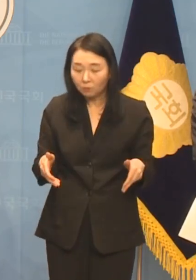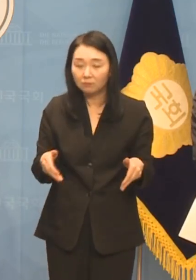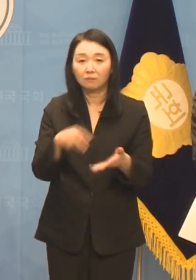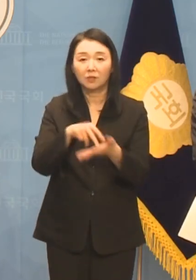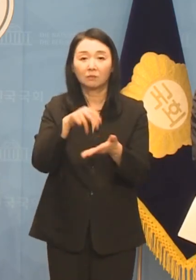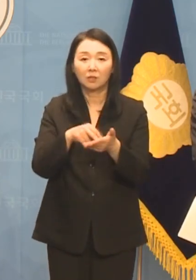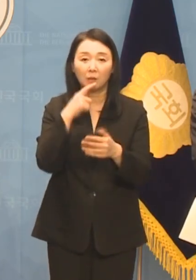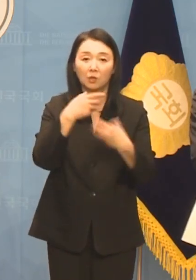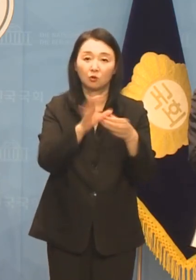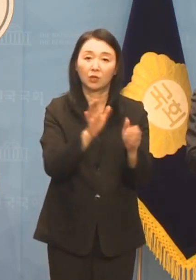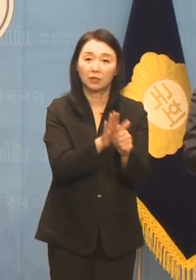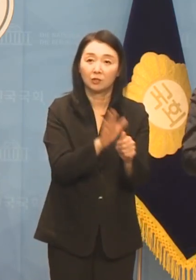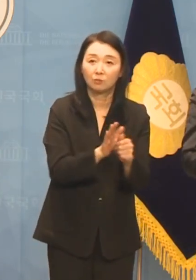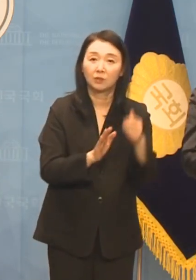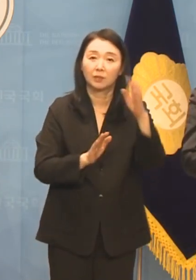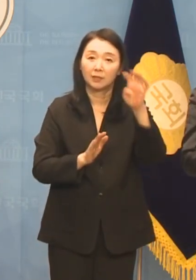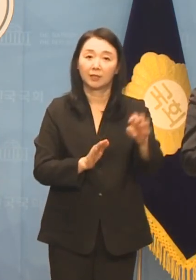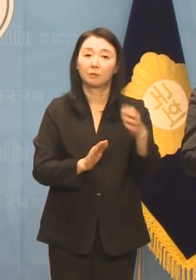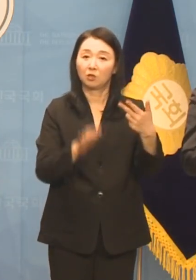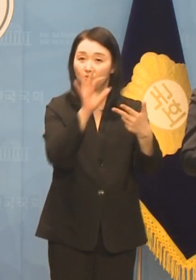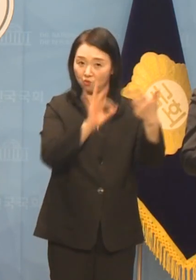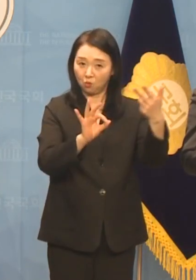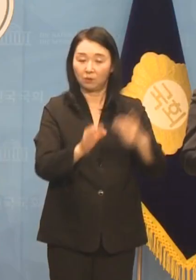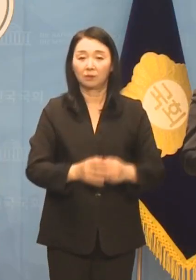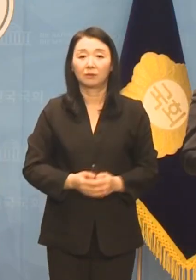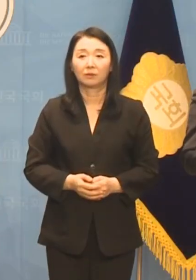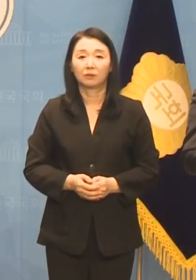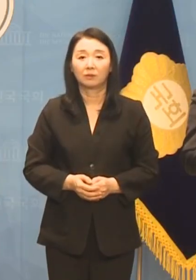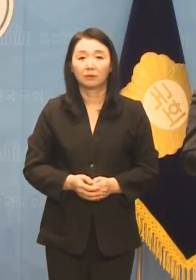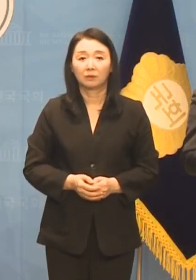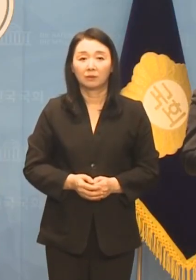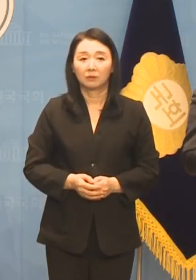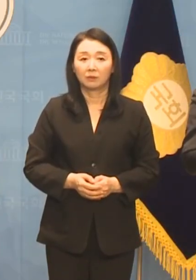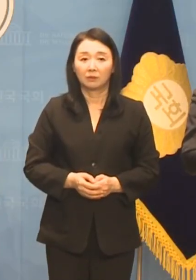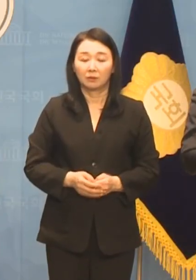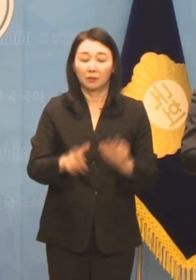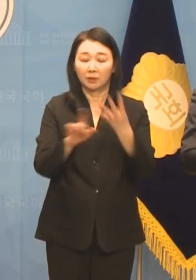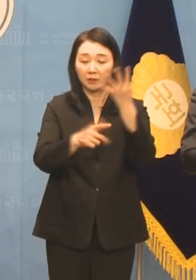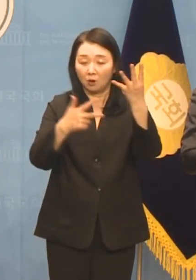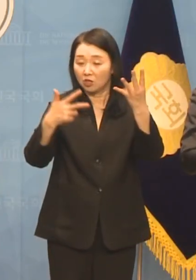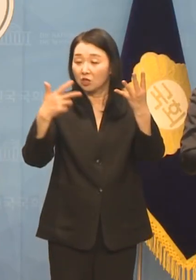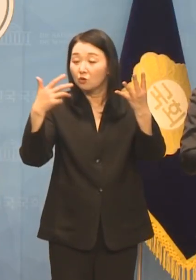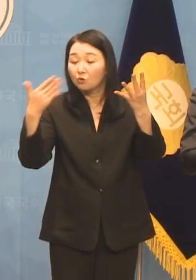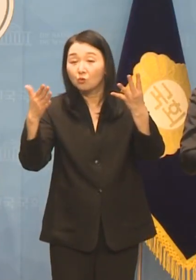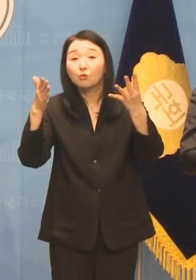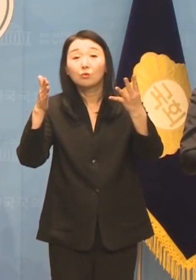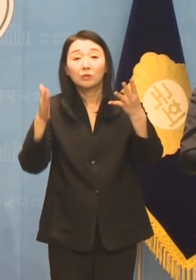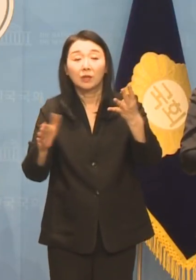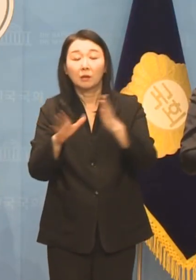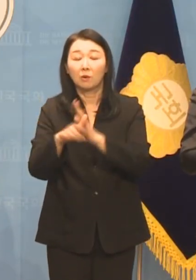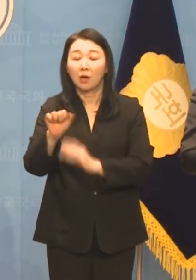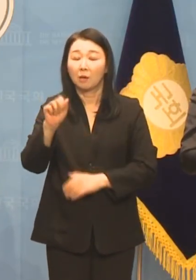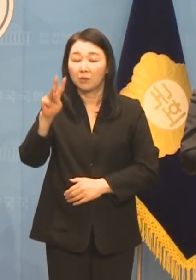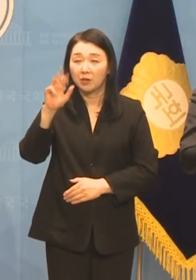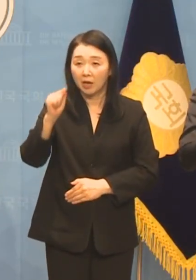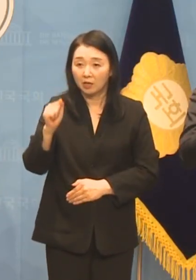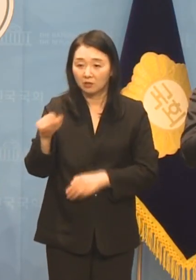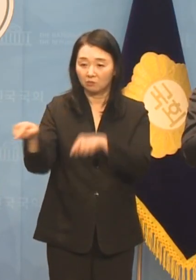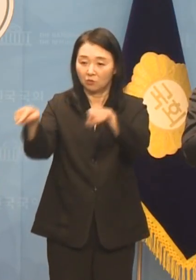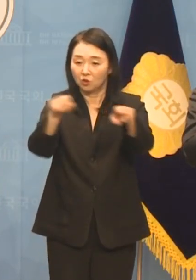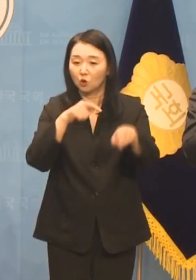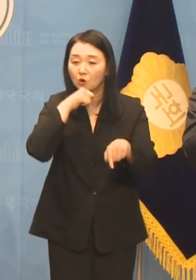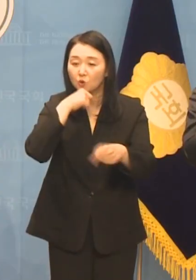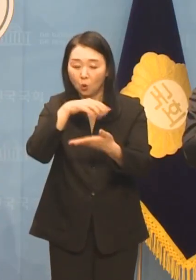민주당 지지율은 47%에 육박합니다. 또한 지난 7일에서 9일 사이에 진행된 MBS 전국 지표조사 결과에